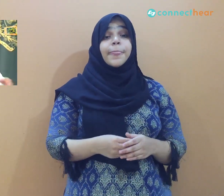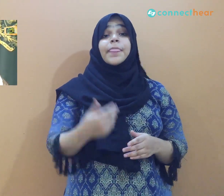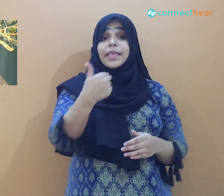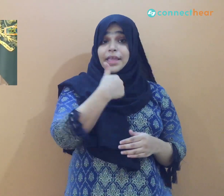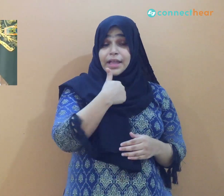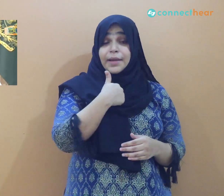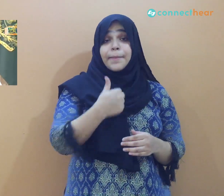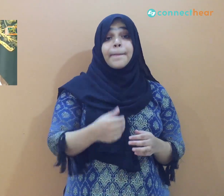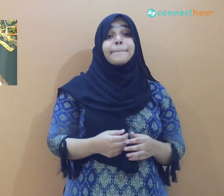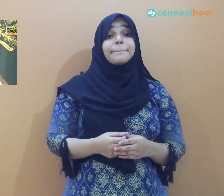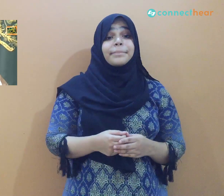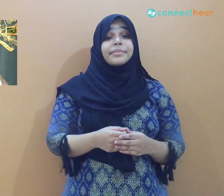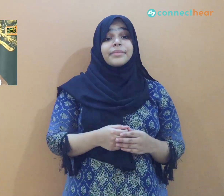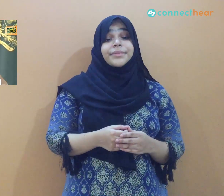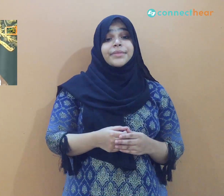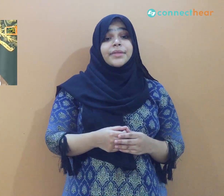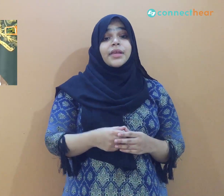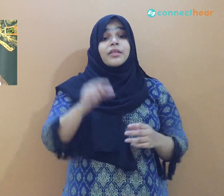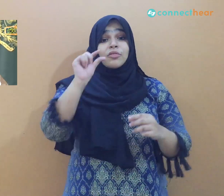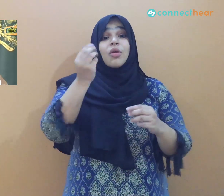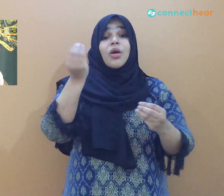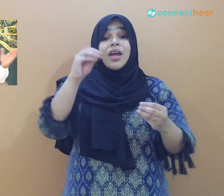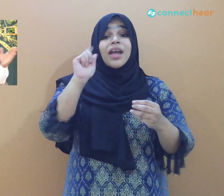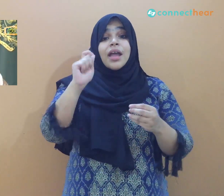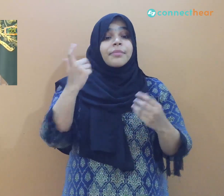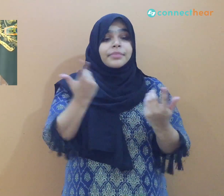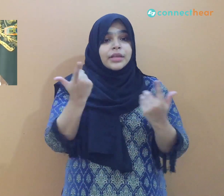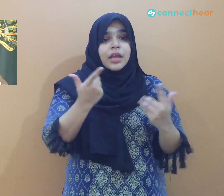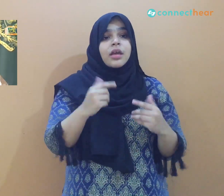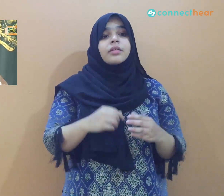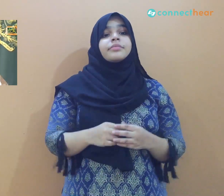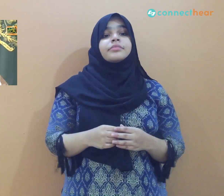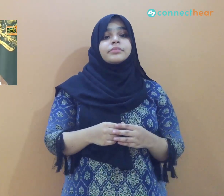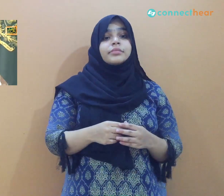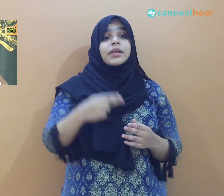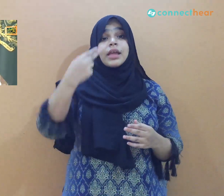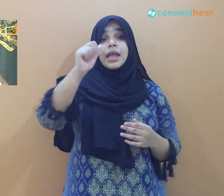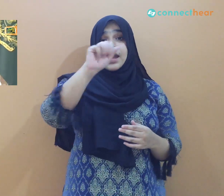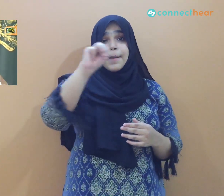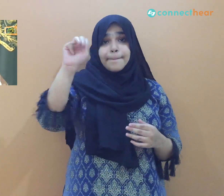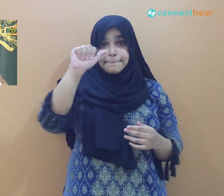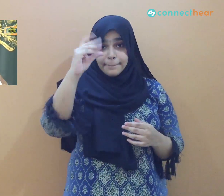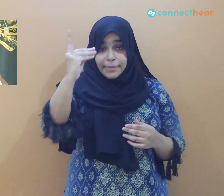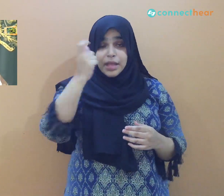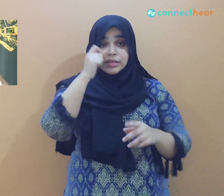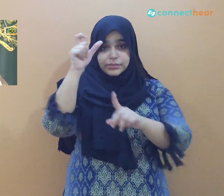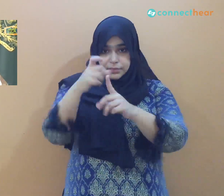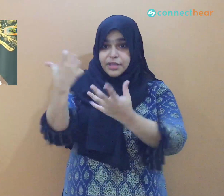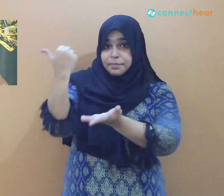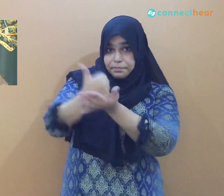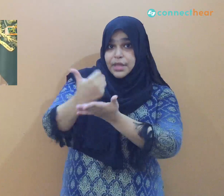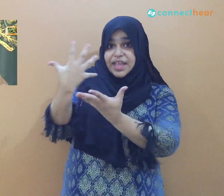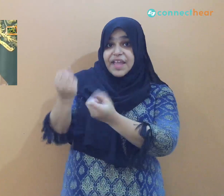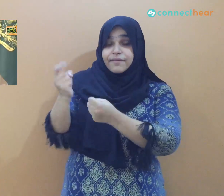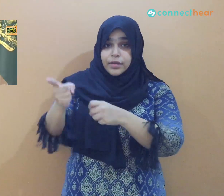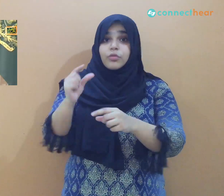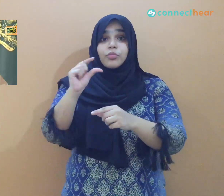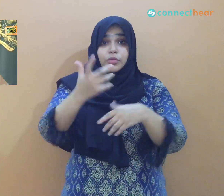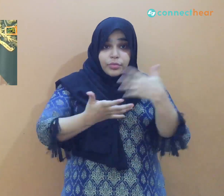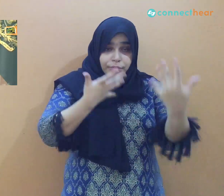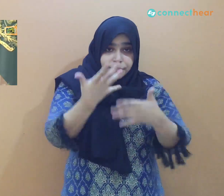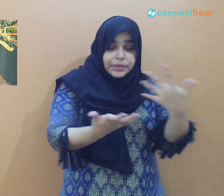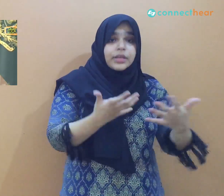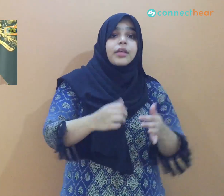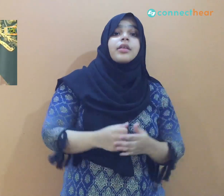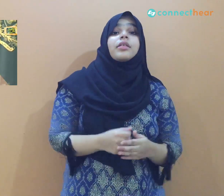ہم نے اب ملک میں کیا کیا چیزیں کھولی. میں حماد اظہر بیٹھے ہوئے ہیں, وہ ابھی آپ کو بتائیں گے کہ ہم کیسے